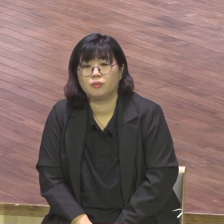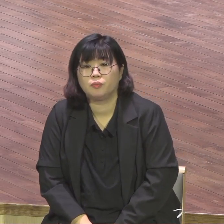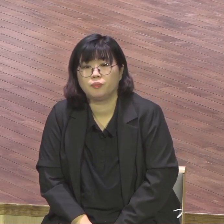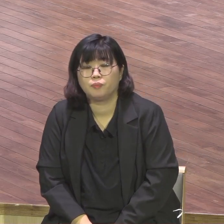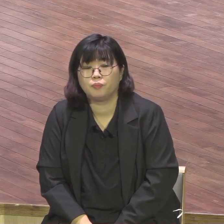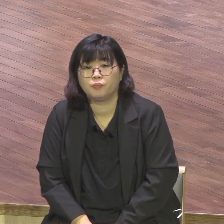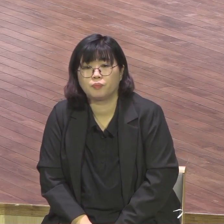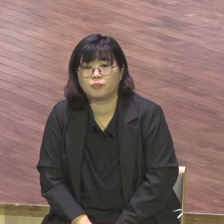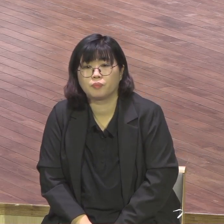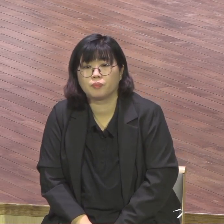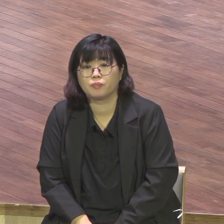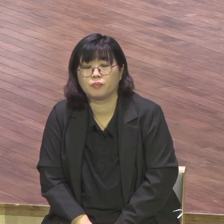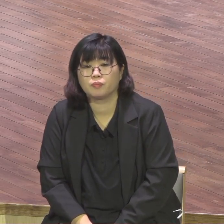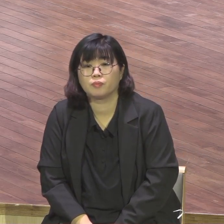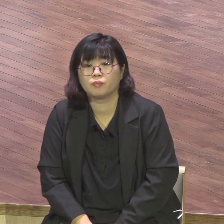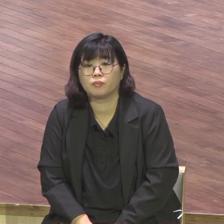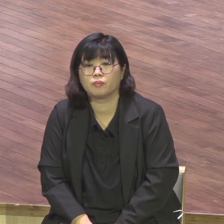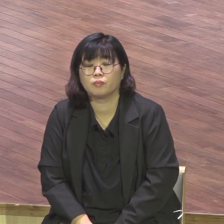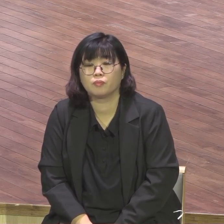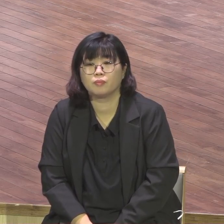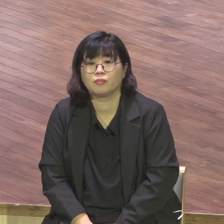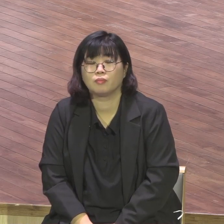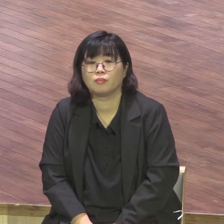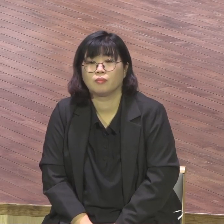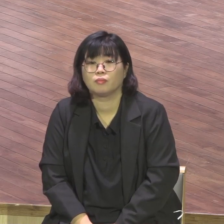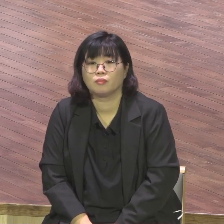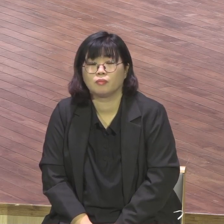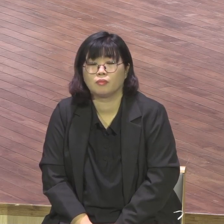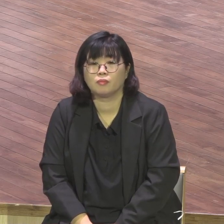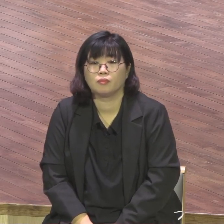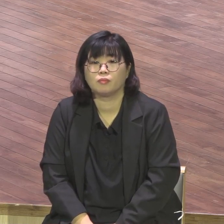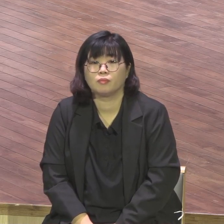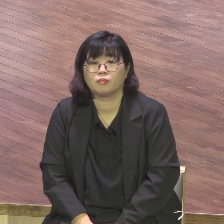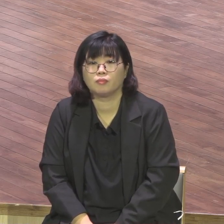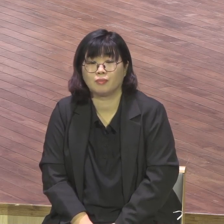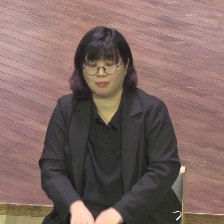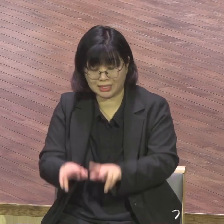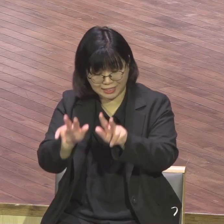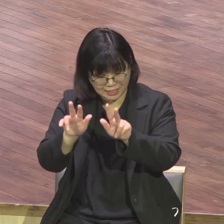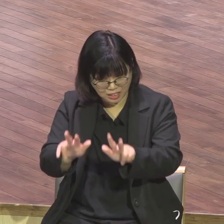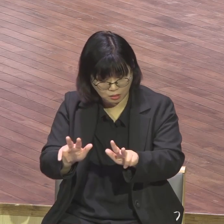남아있는 게요, 일본, 미국에 조금 남아있어요. 그리고 한국,